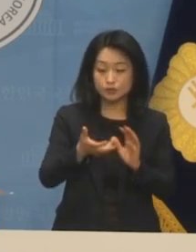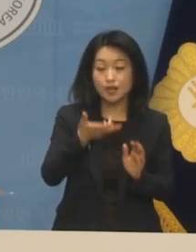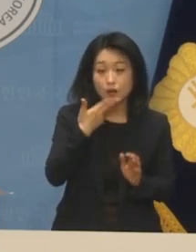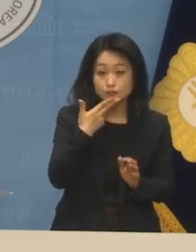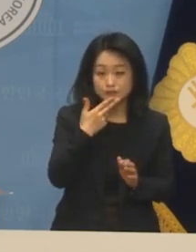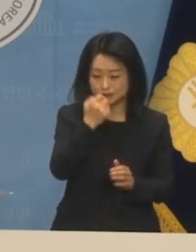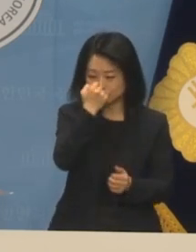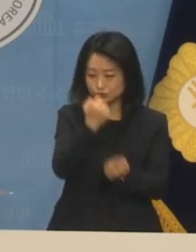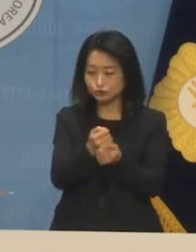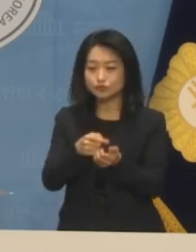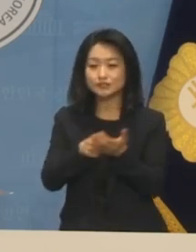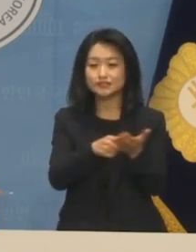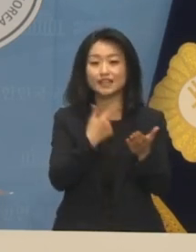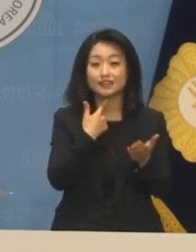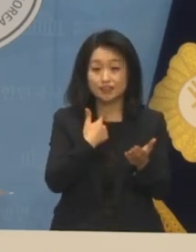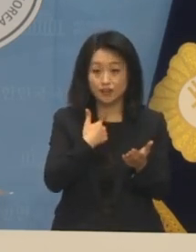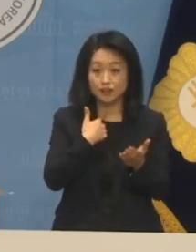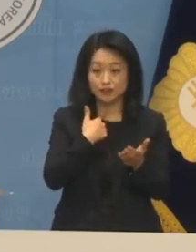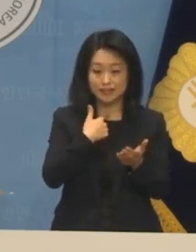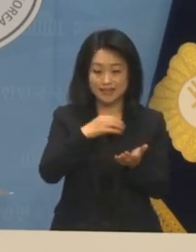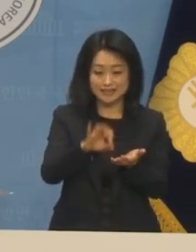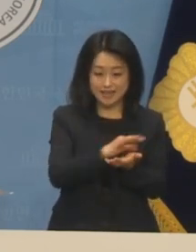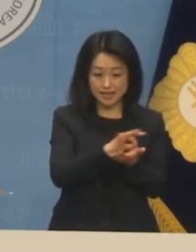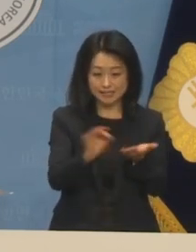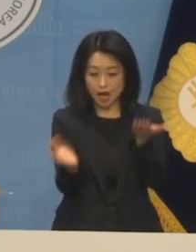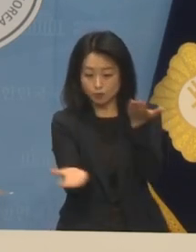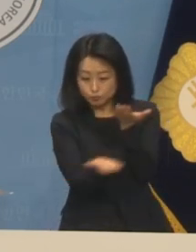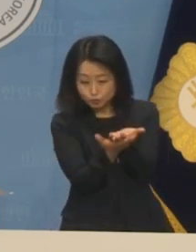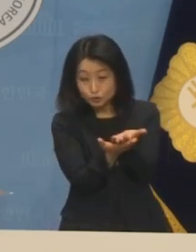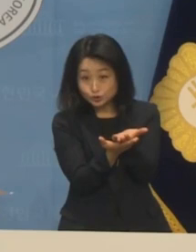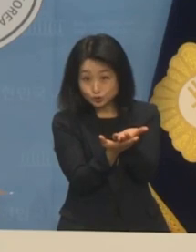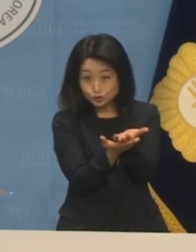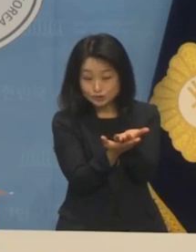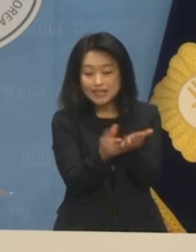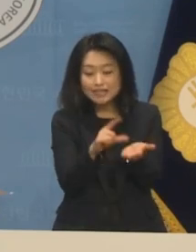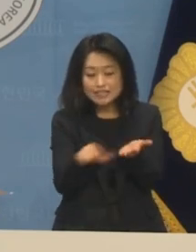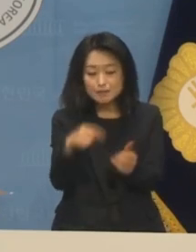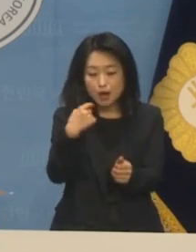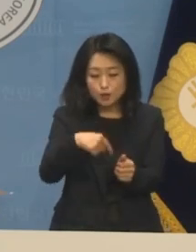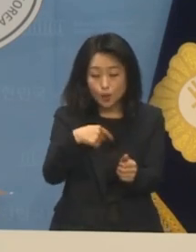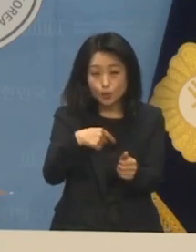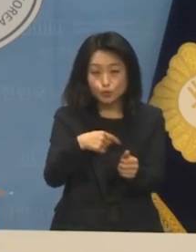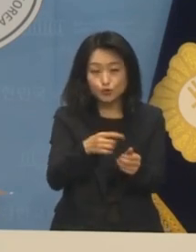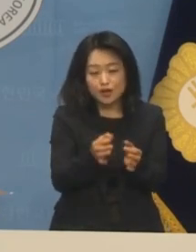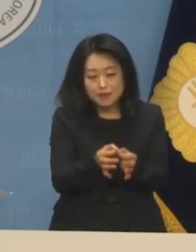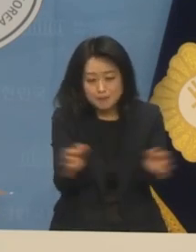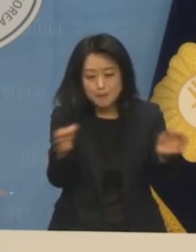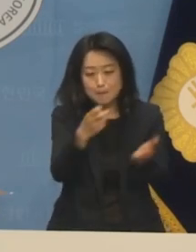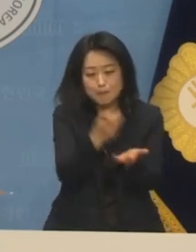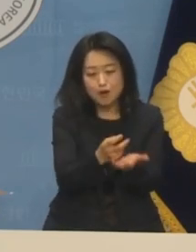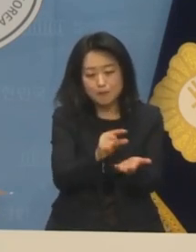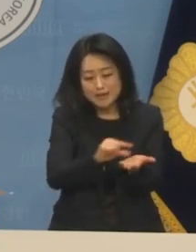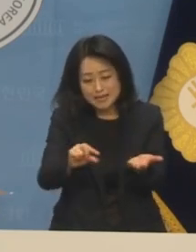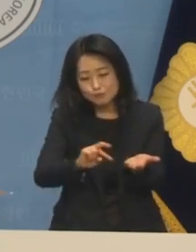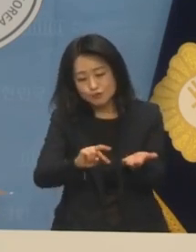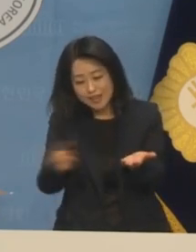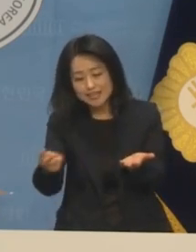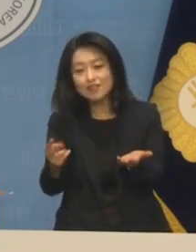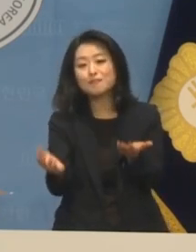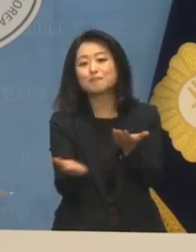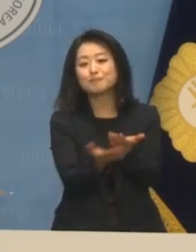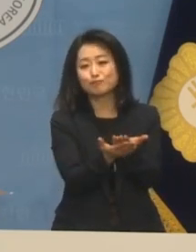없이 추진된 세입 예산안 부수 법안인 지방교육재정교부금법 일부 개정안